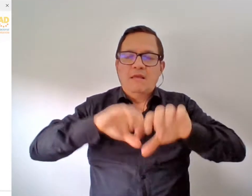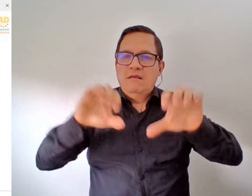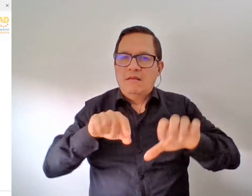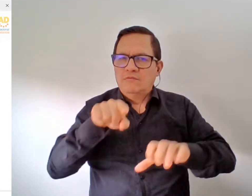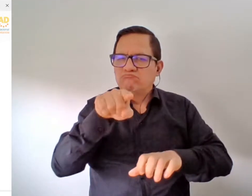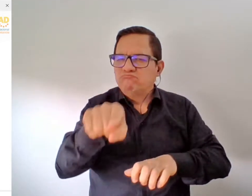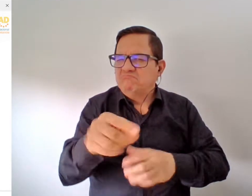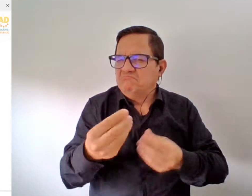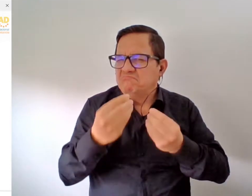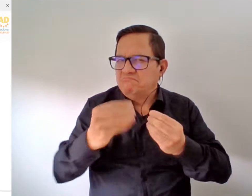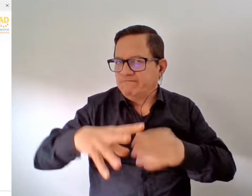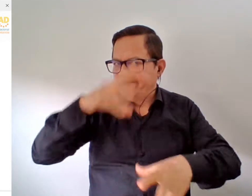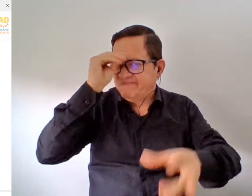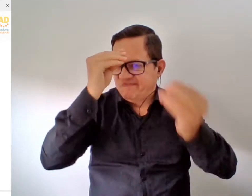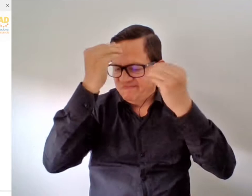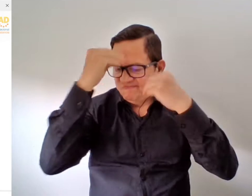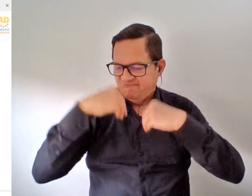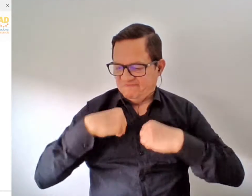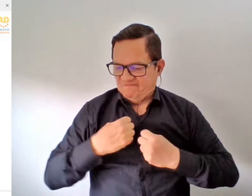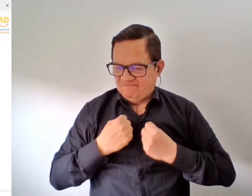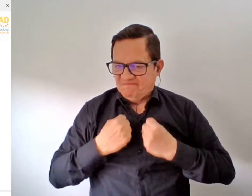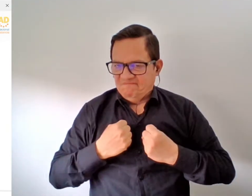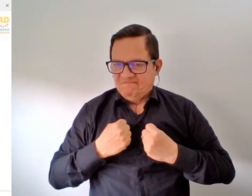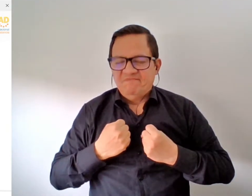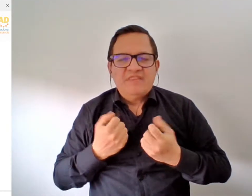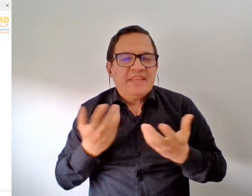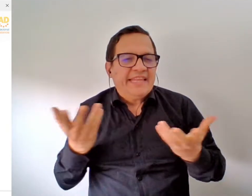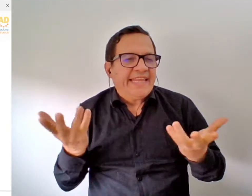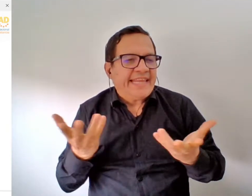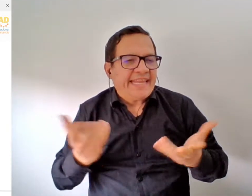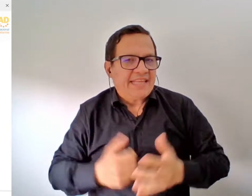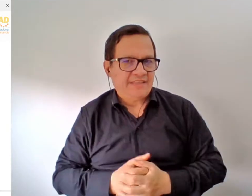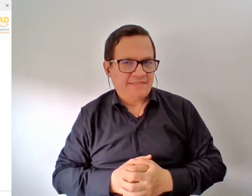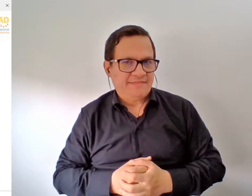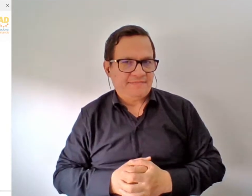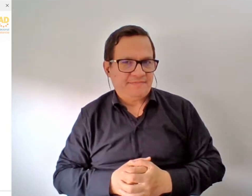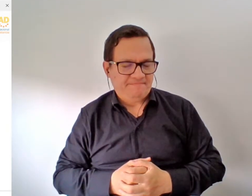espera conseguir los siguientes resultados de aprendizaje.